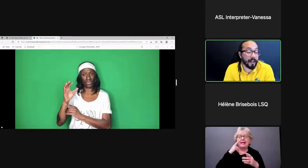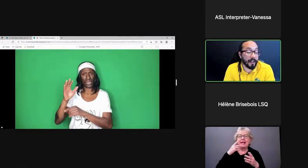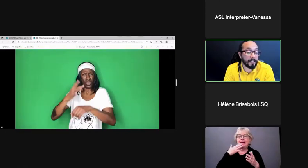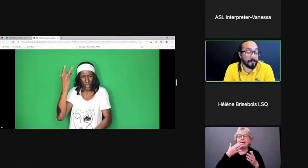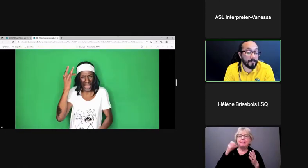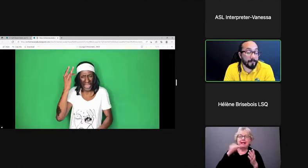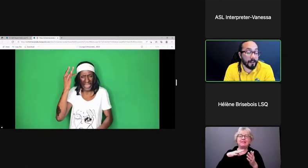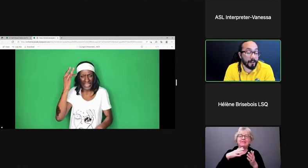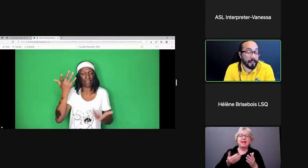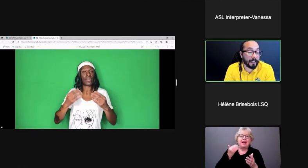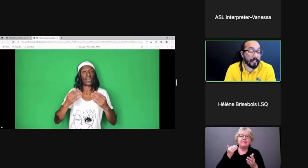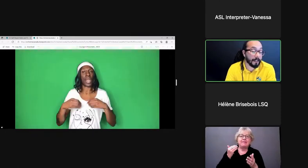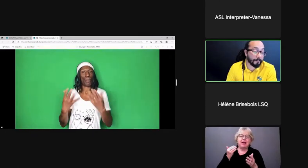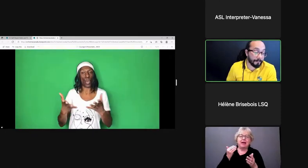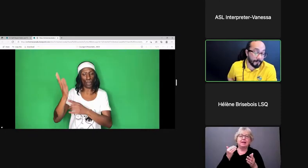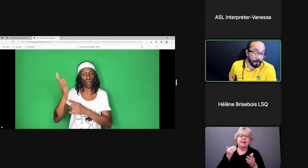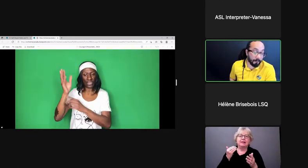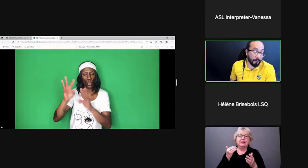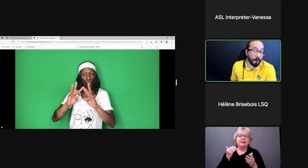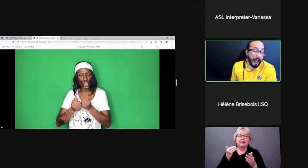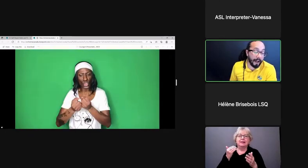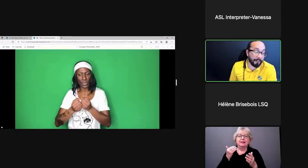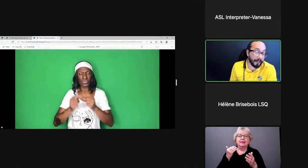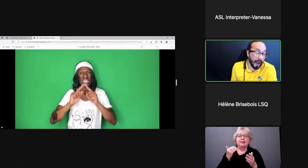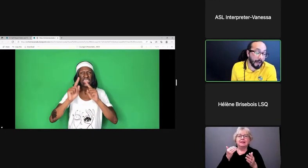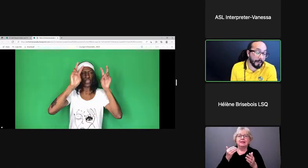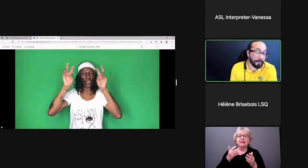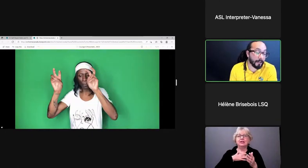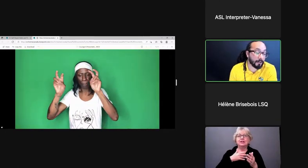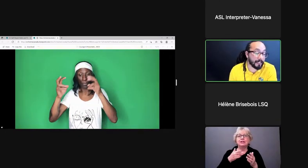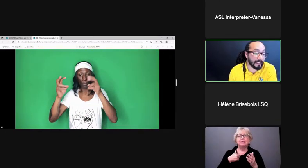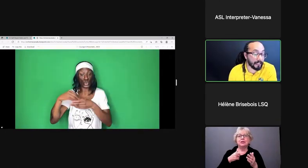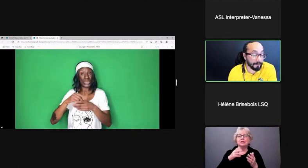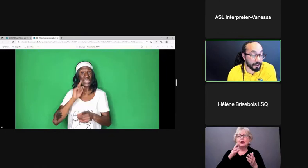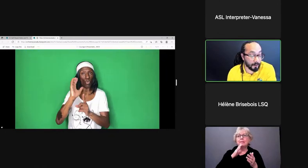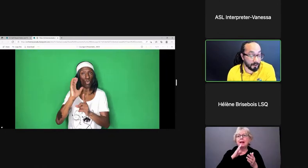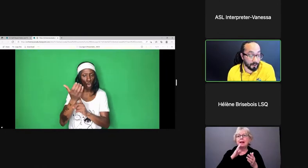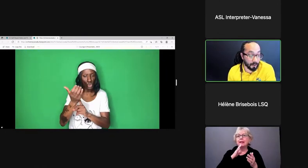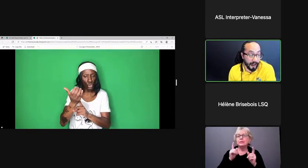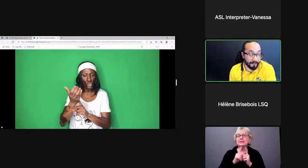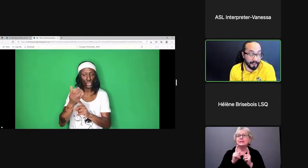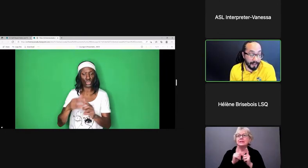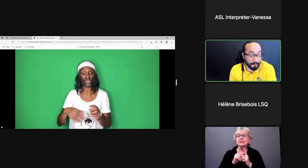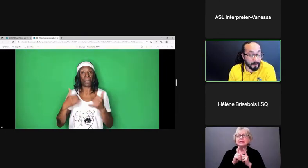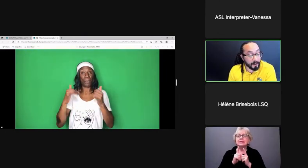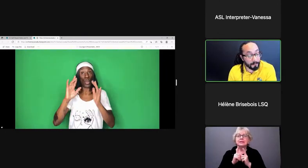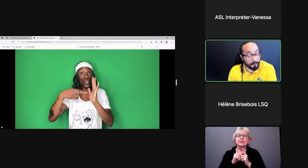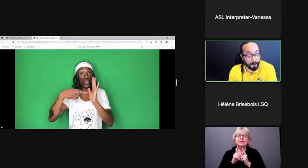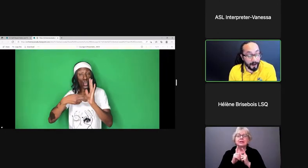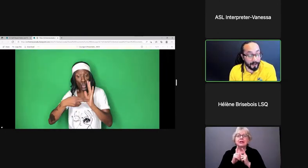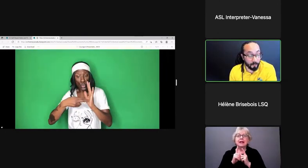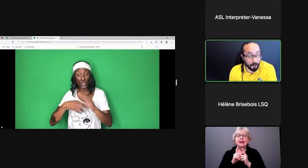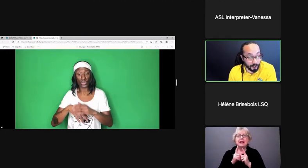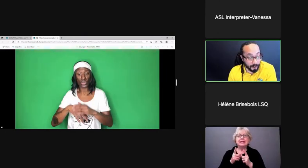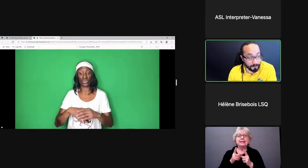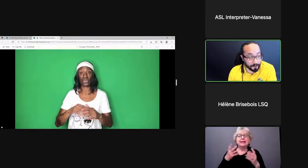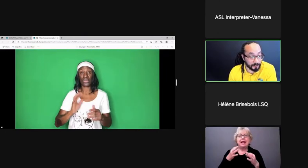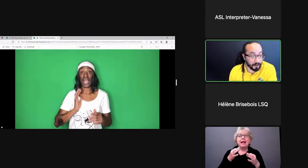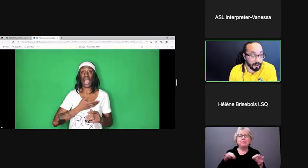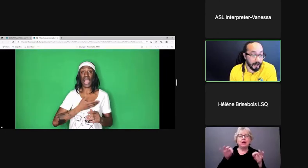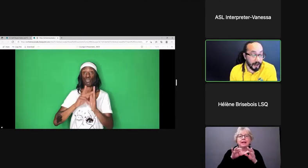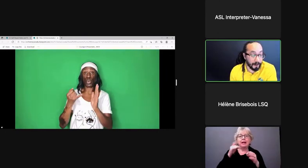Et j'aimerais mettre en lumière que la clé pour le